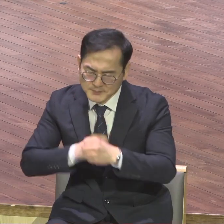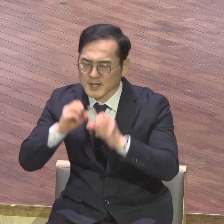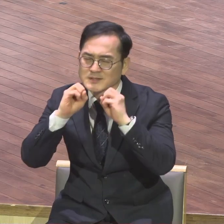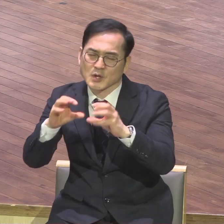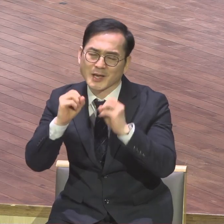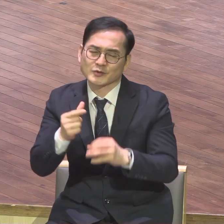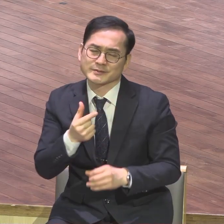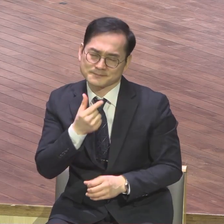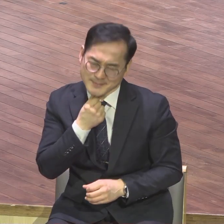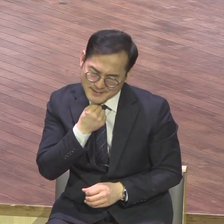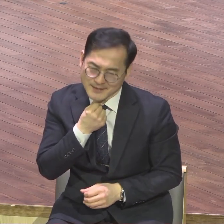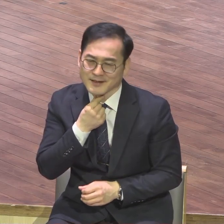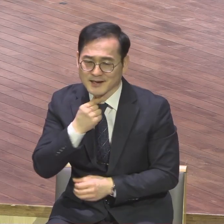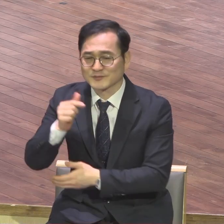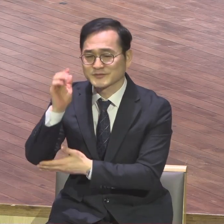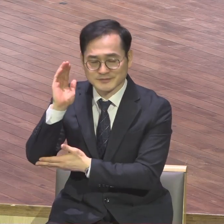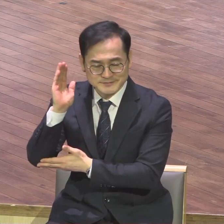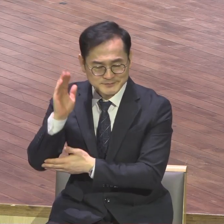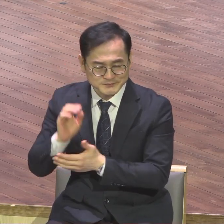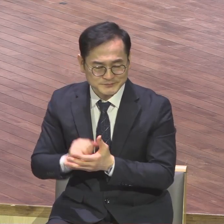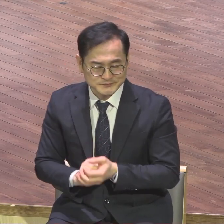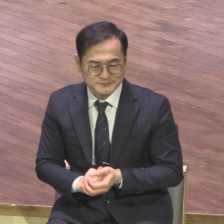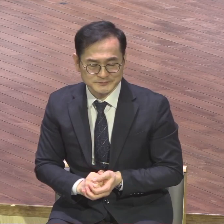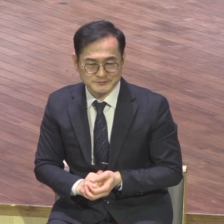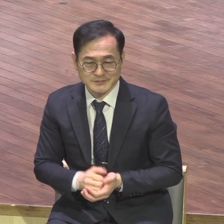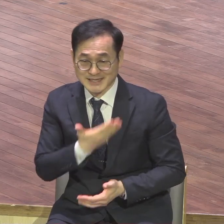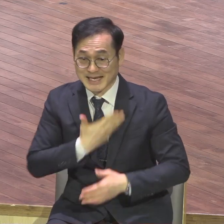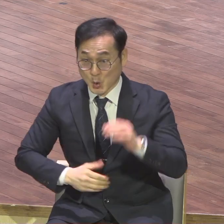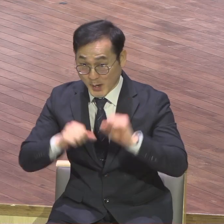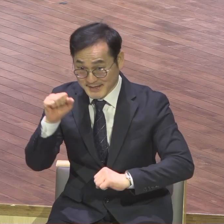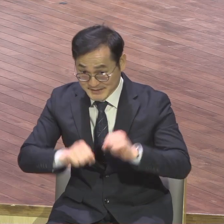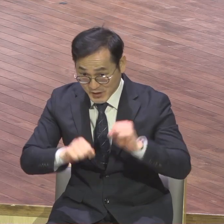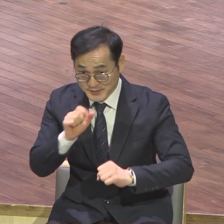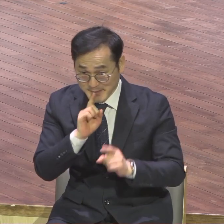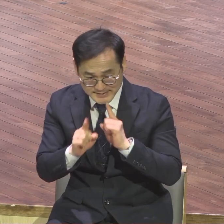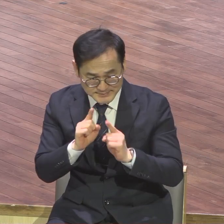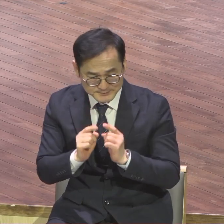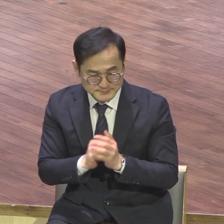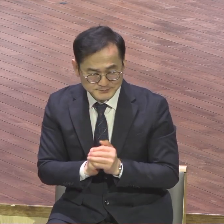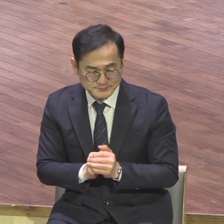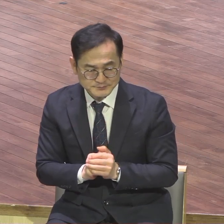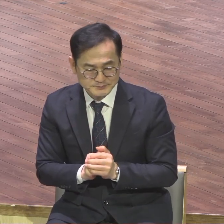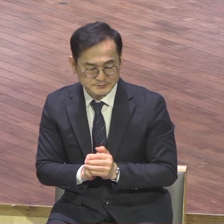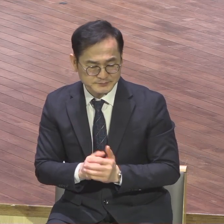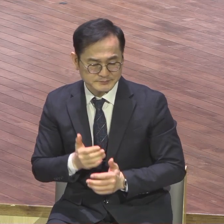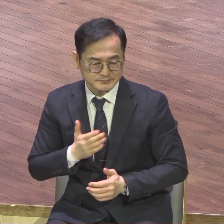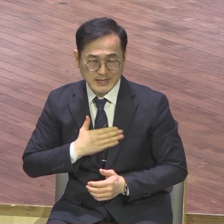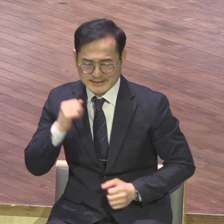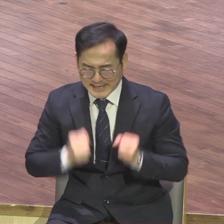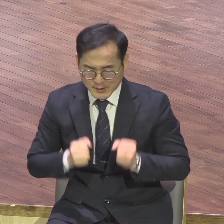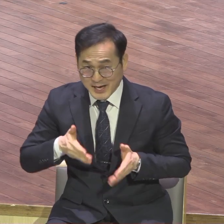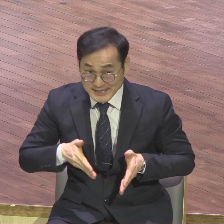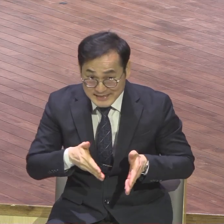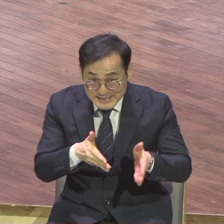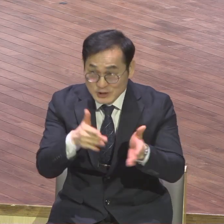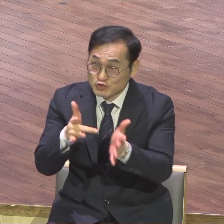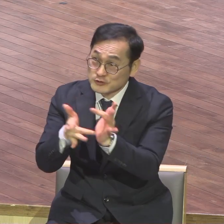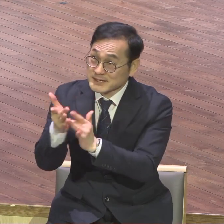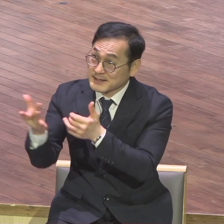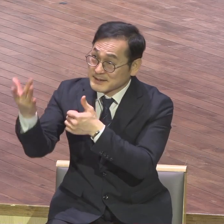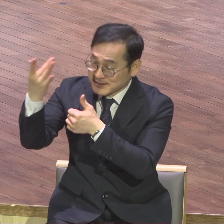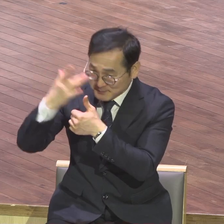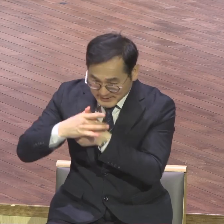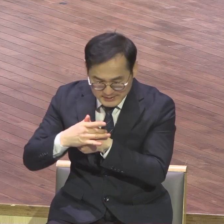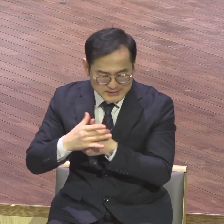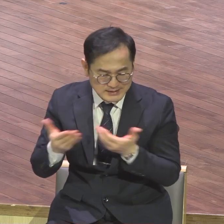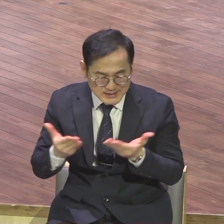겁니다. 사도행전 20장 24절에 이런 그의 간절한 여망이 담겨 있습니다. 내가 달려갈 길과 주 예수께 받은 사명 곧